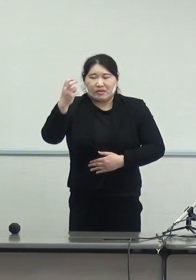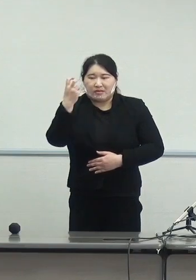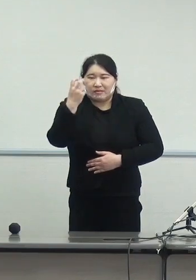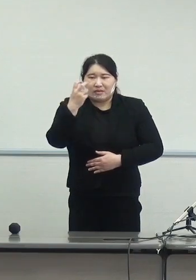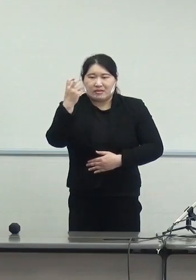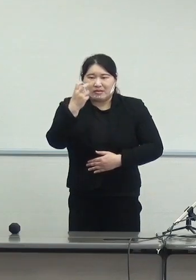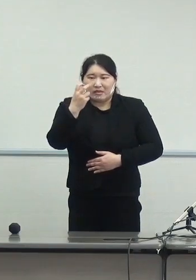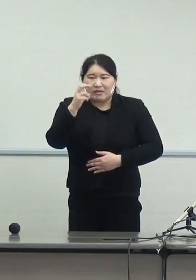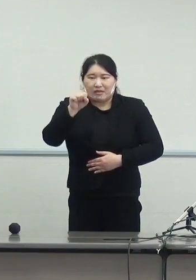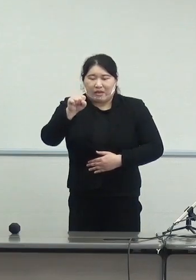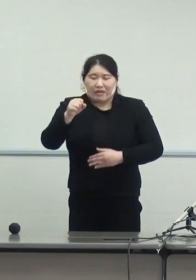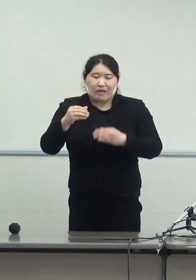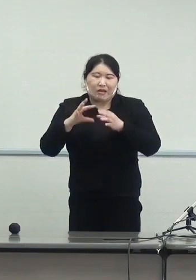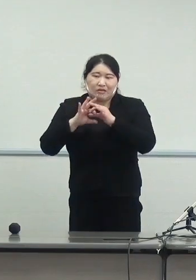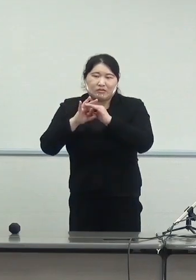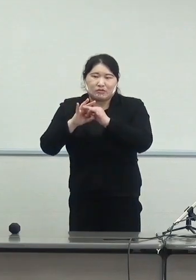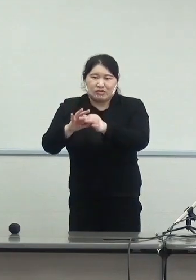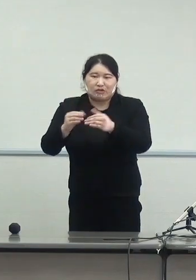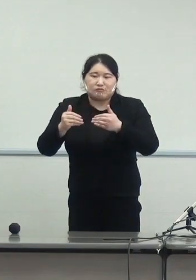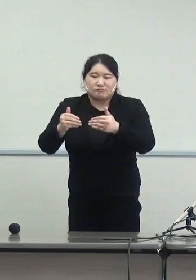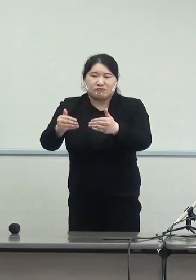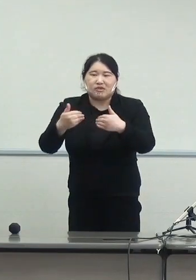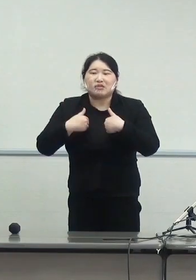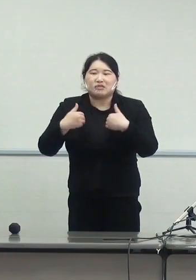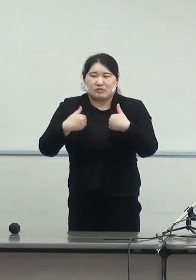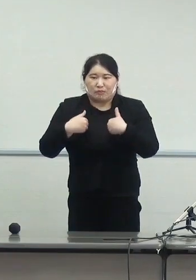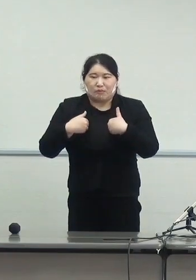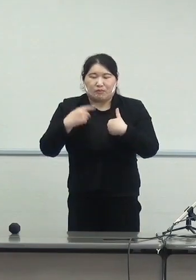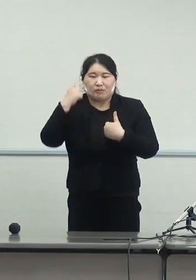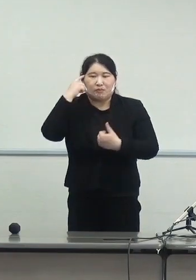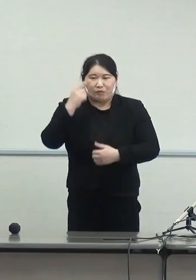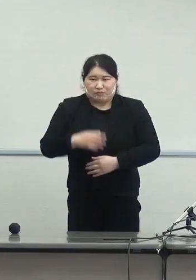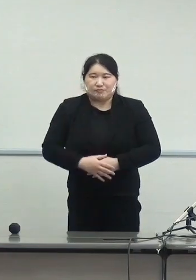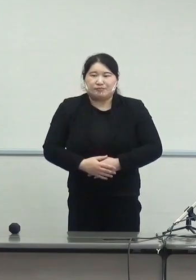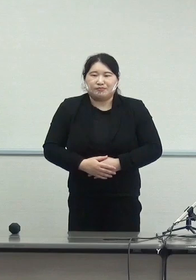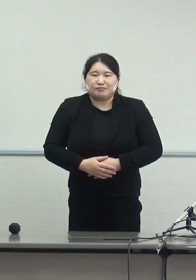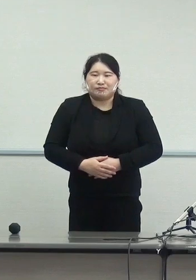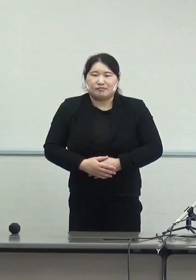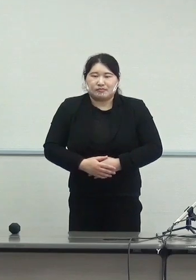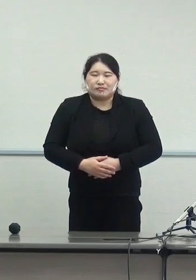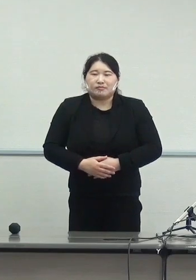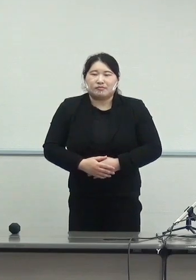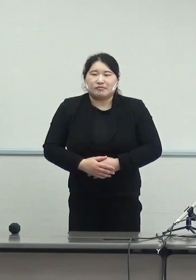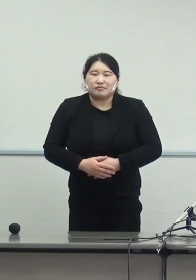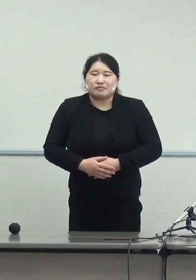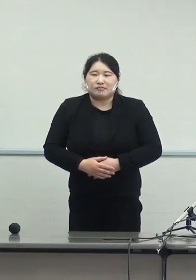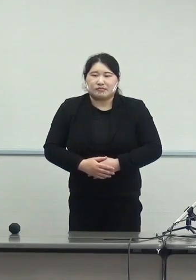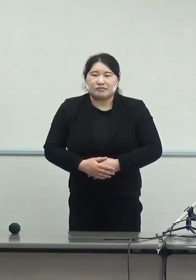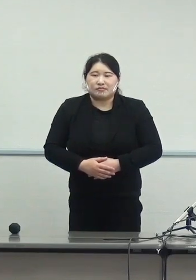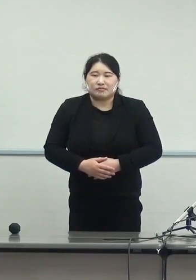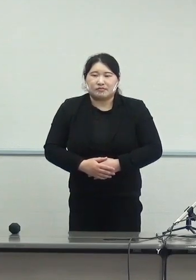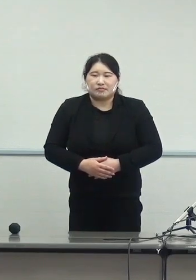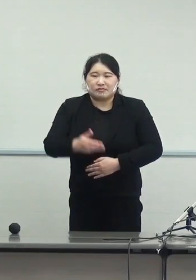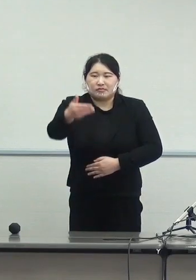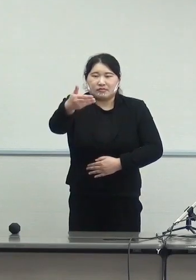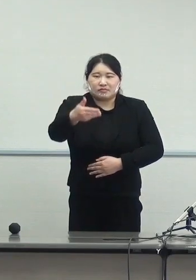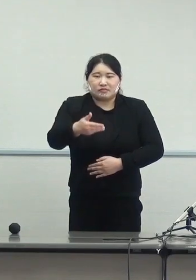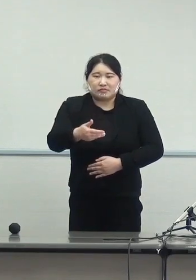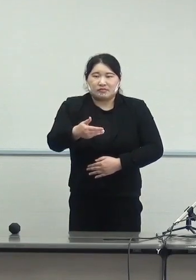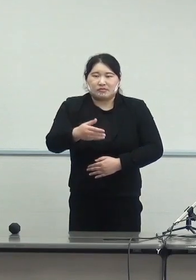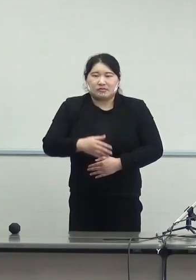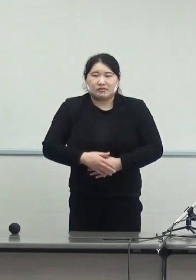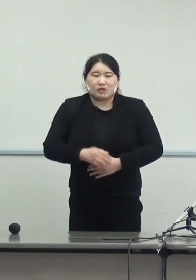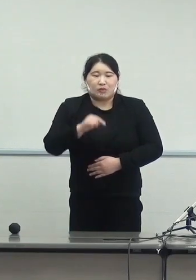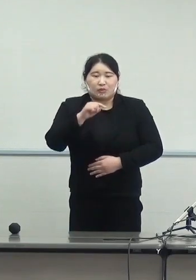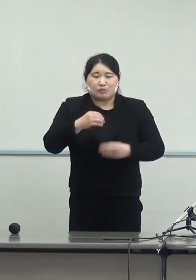要はございますが、人数としてはその程度の規模の検査はすでに進めておるという状況でございます。 運動施設 して、